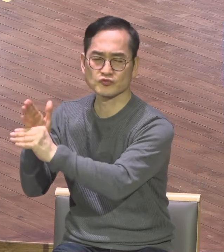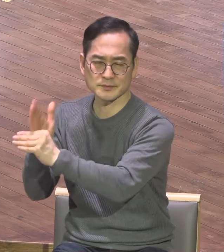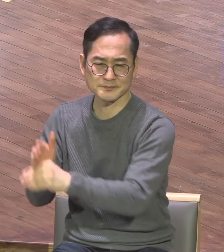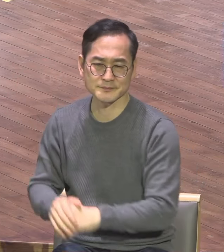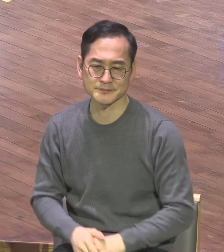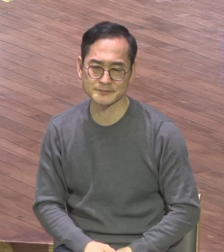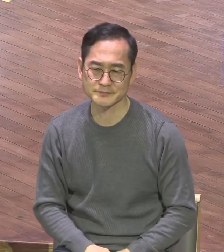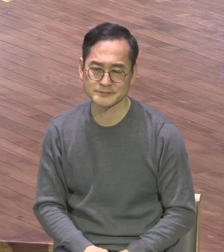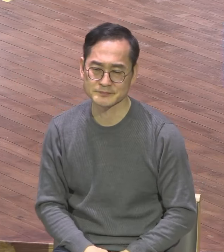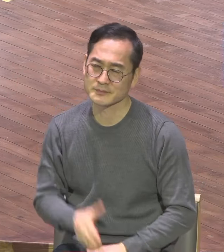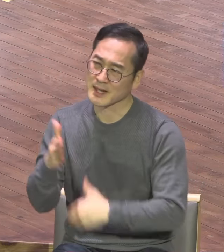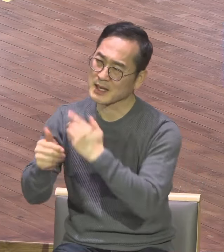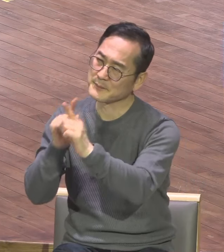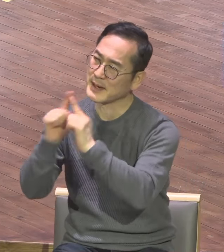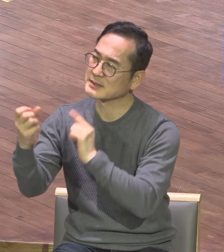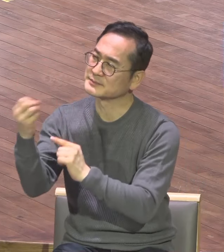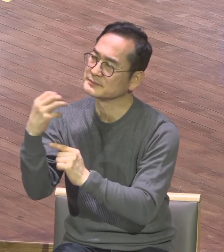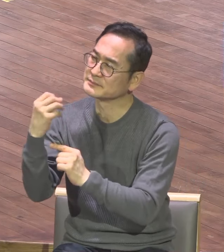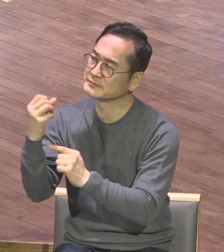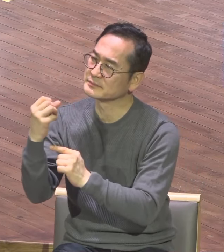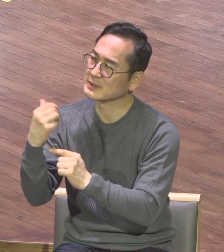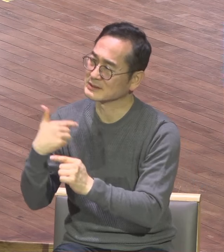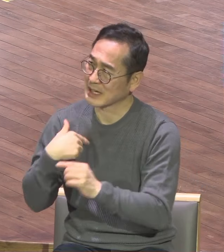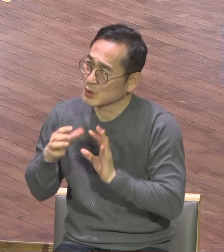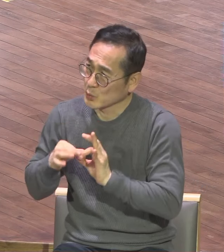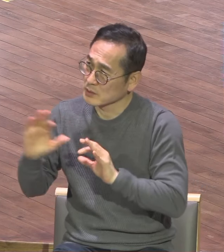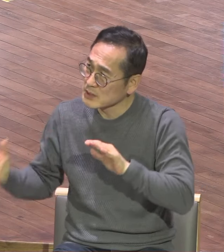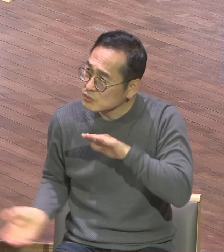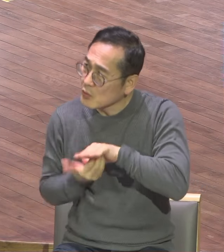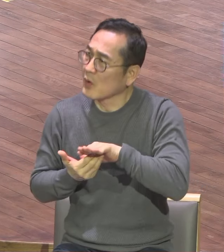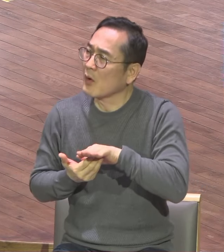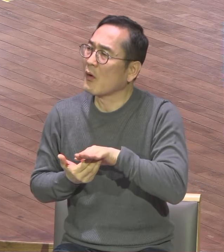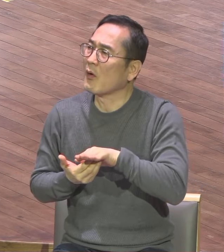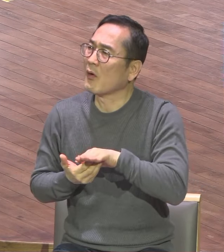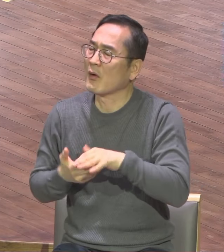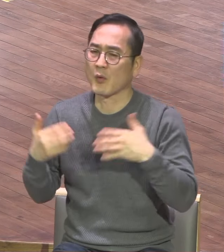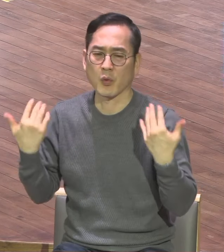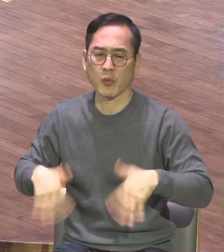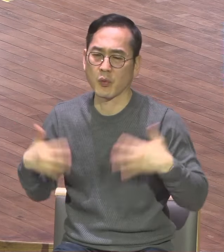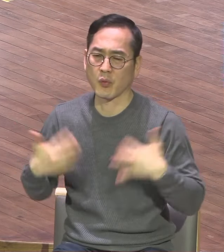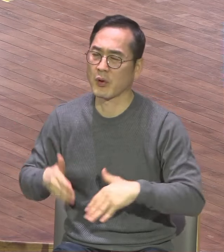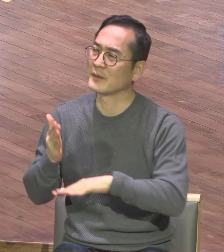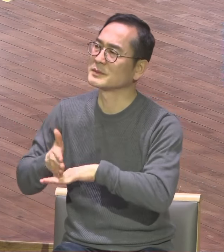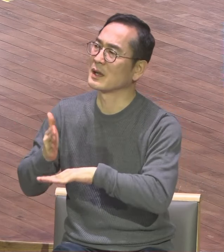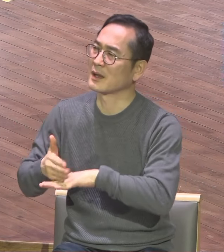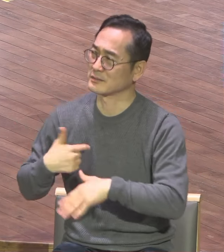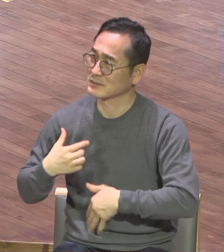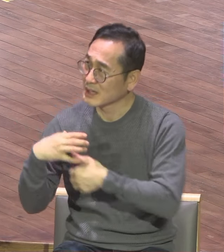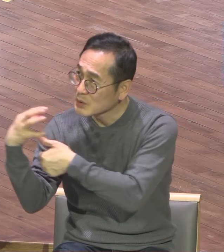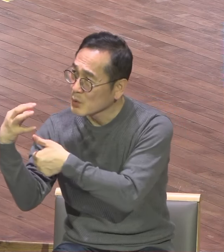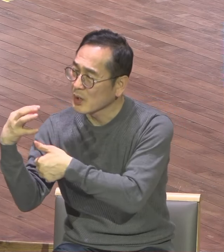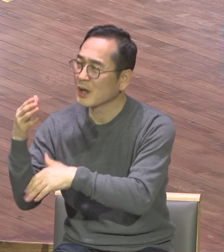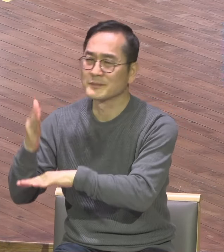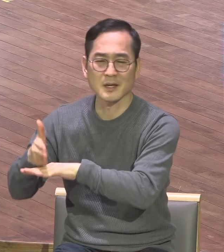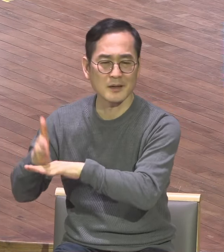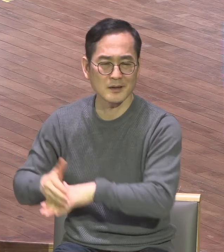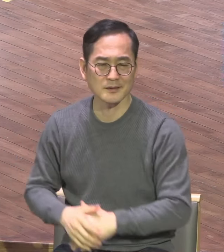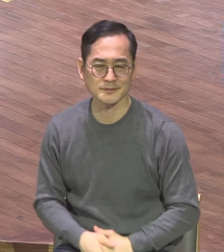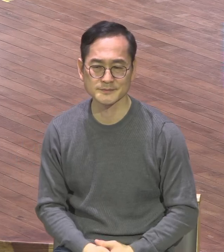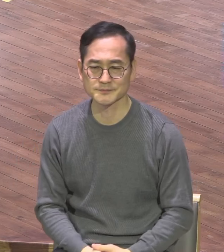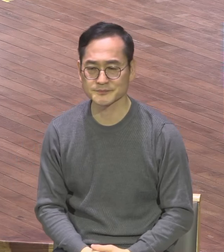하나님의 말씀이 나를 통해 성취되었다. 얼마나 감사합니까? 오늘 우리